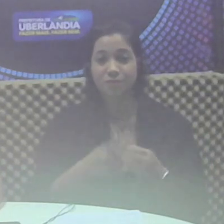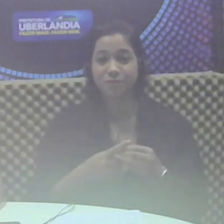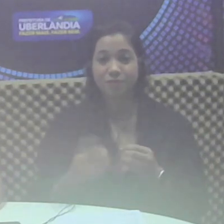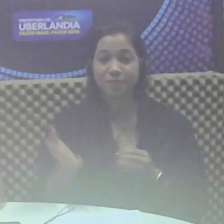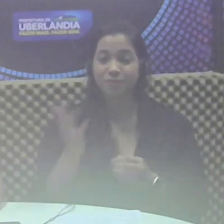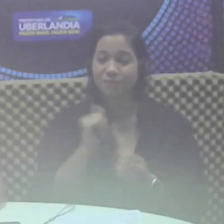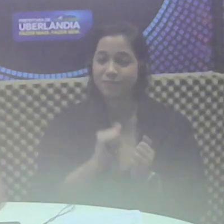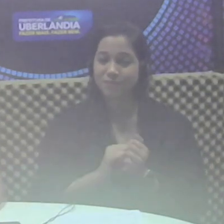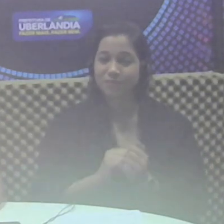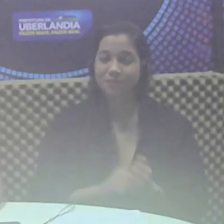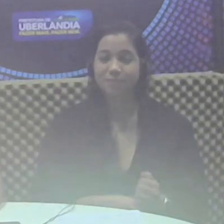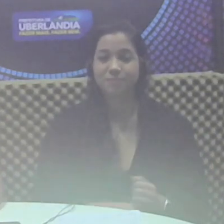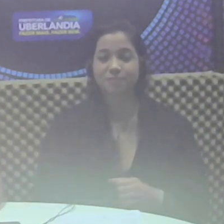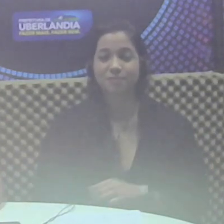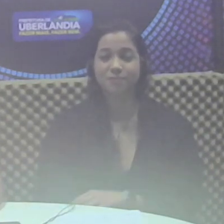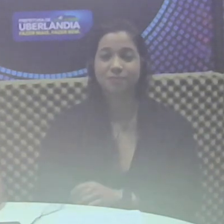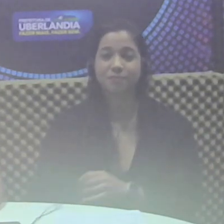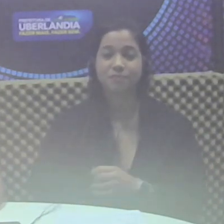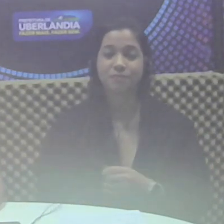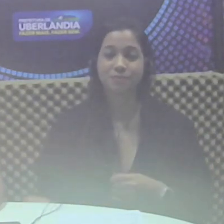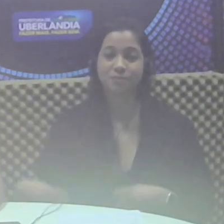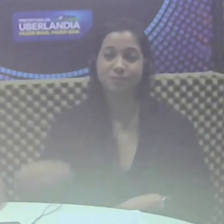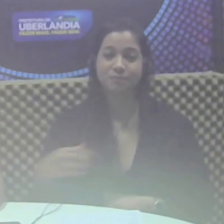Cidade. Vem com a gente!